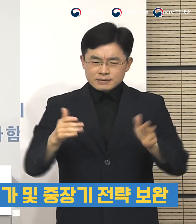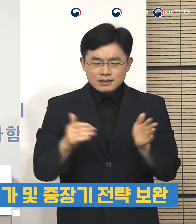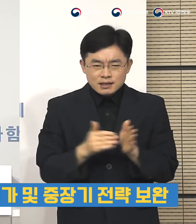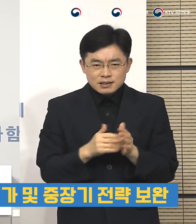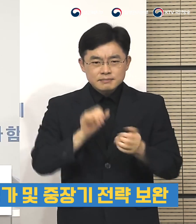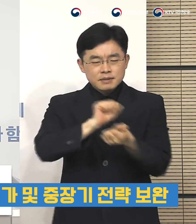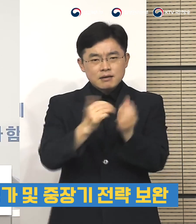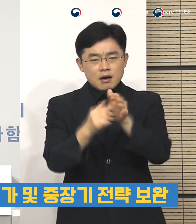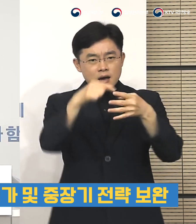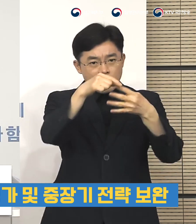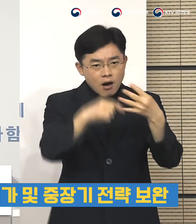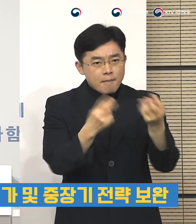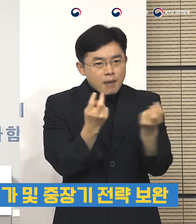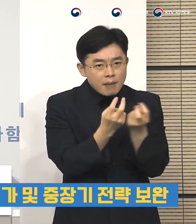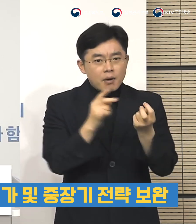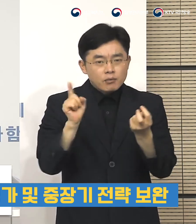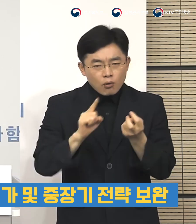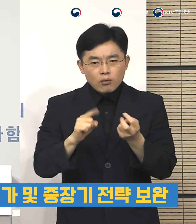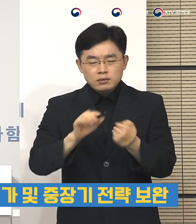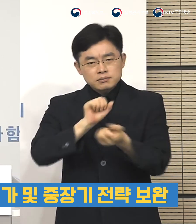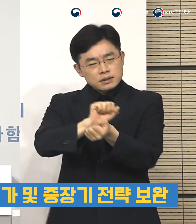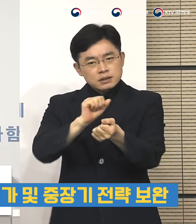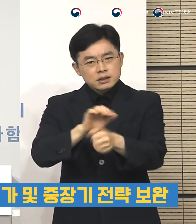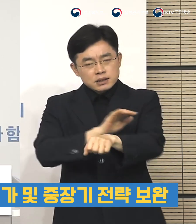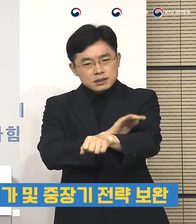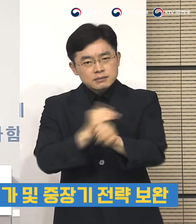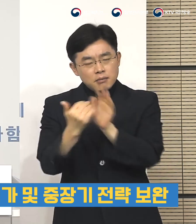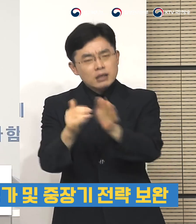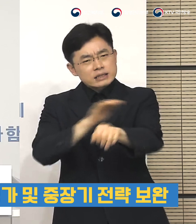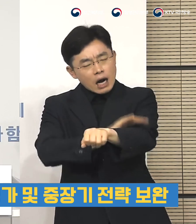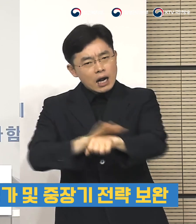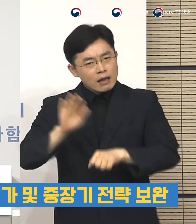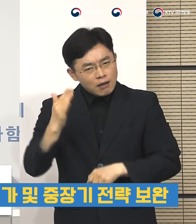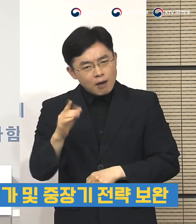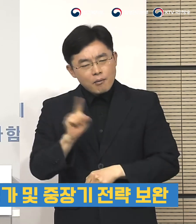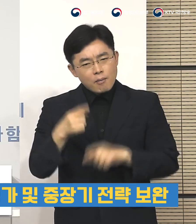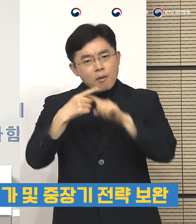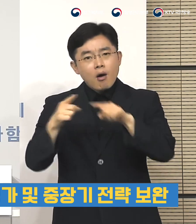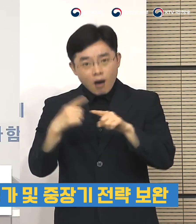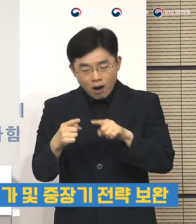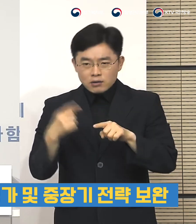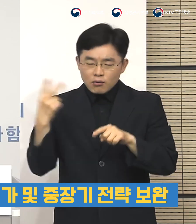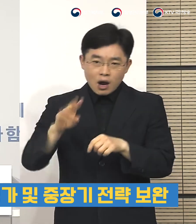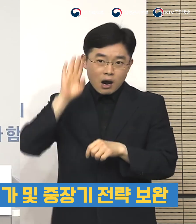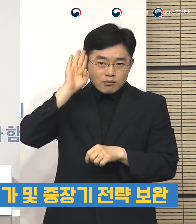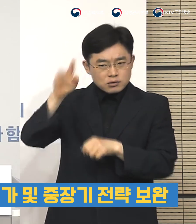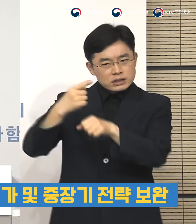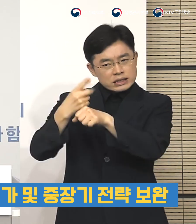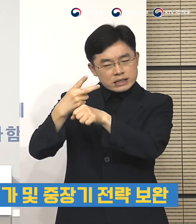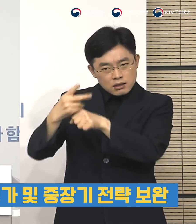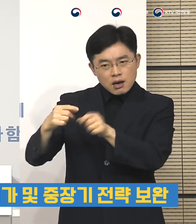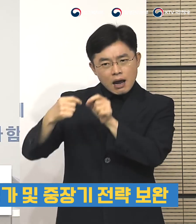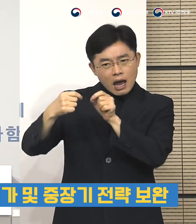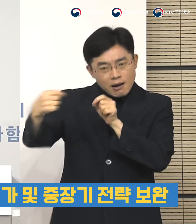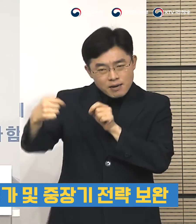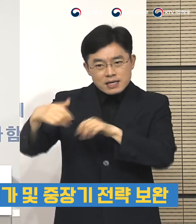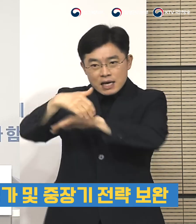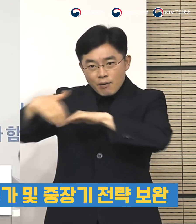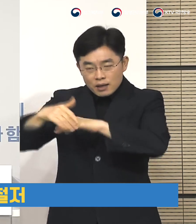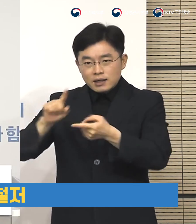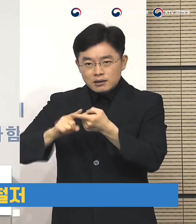대한 성과와 중간 평가를 실시하고 장기화에 대비한 중장기 전략을 보완토록